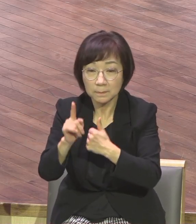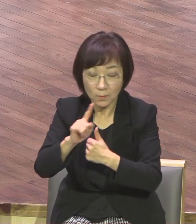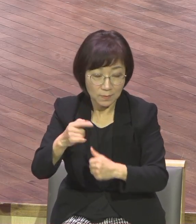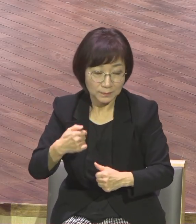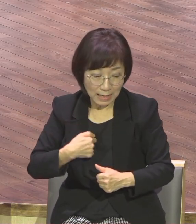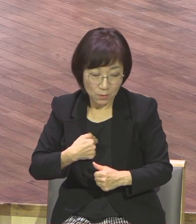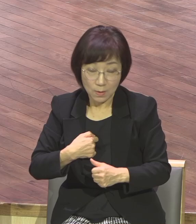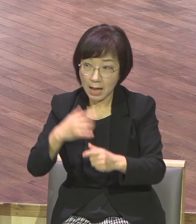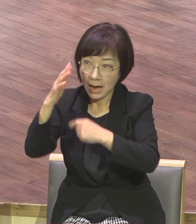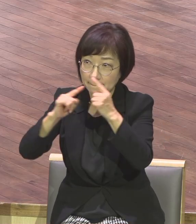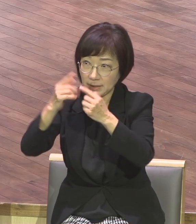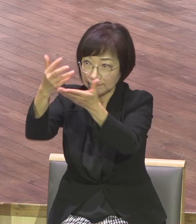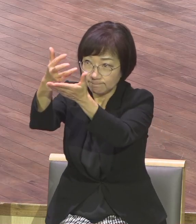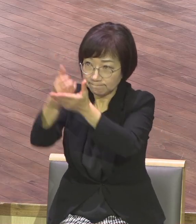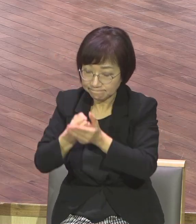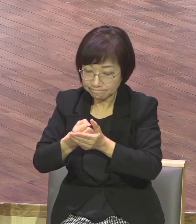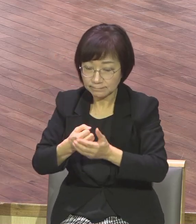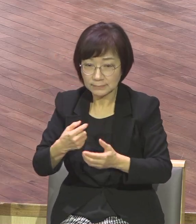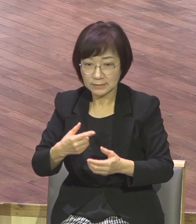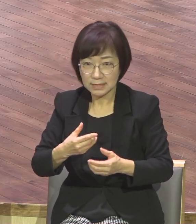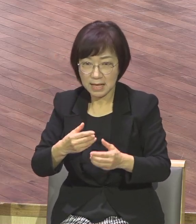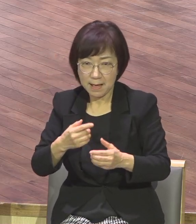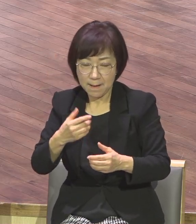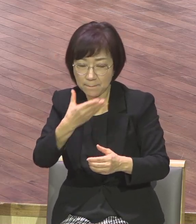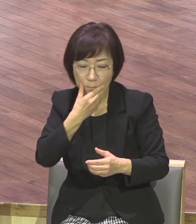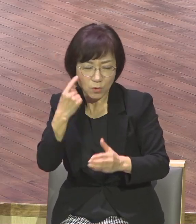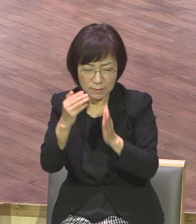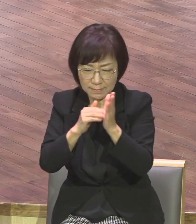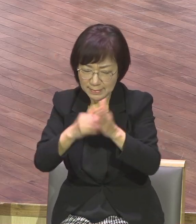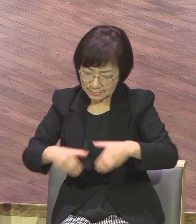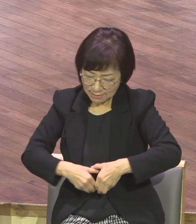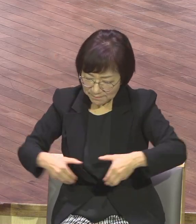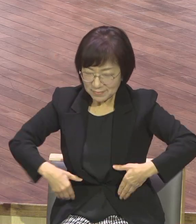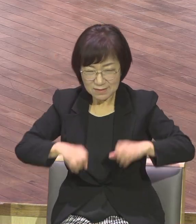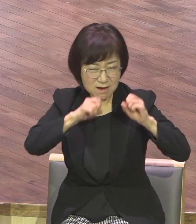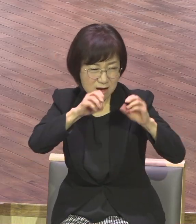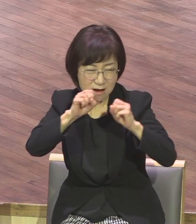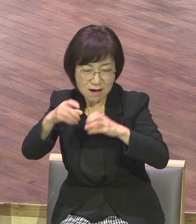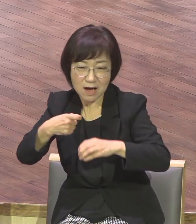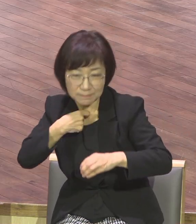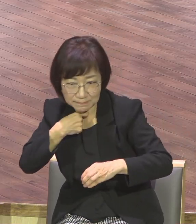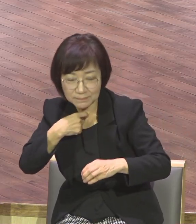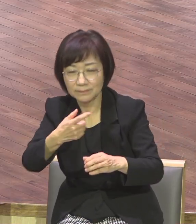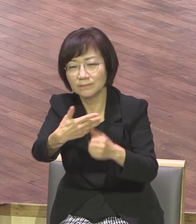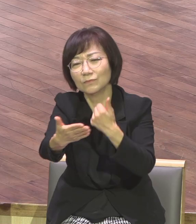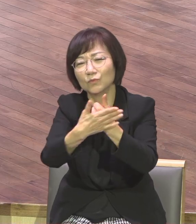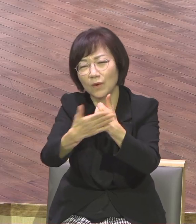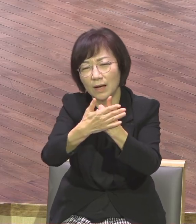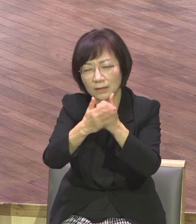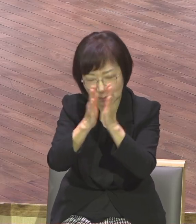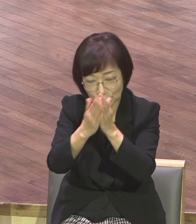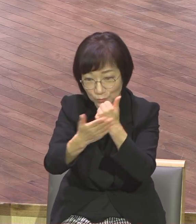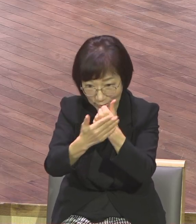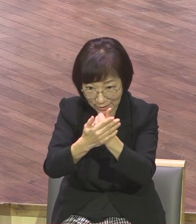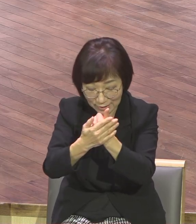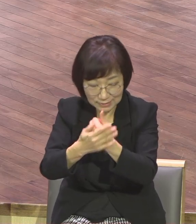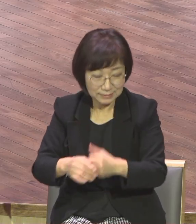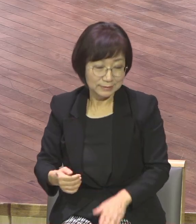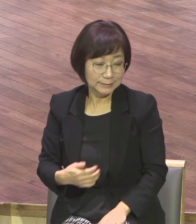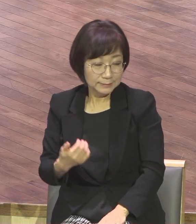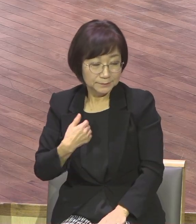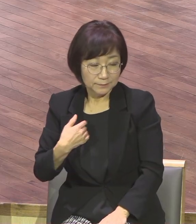열어 복음의 비밀을 담대히 알리게 하옵소서 할 것이니 이 일을 위하여 내가 쇠사슬의 메인 사신이 된